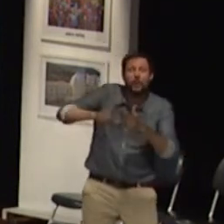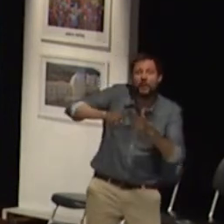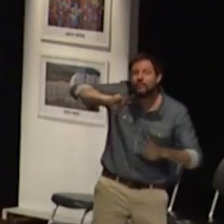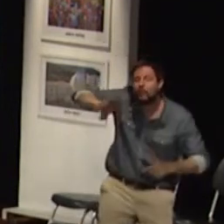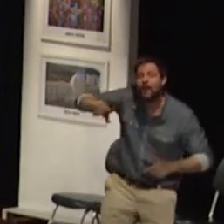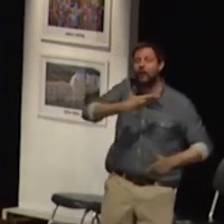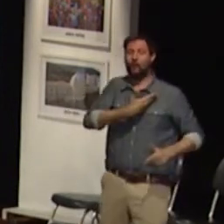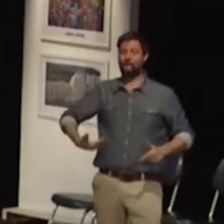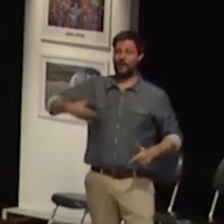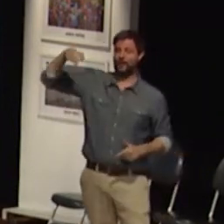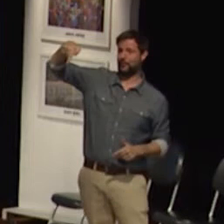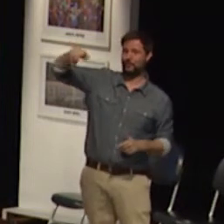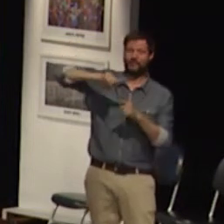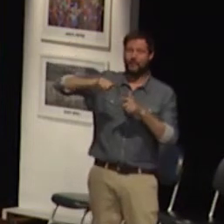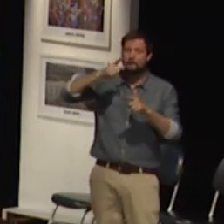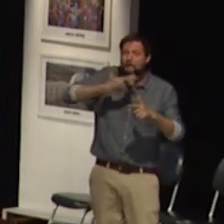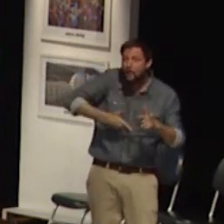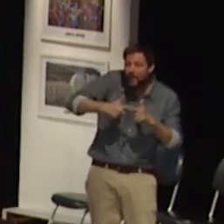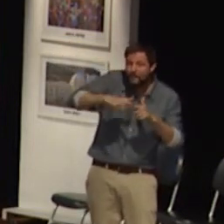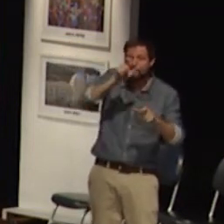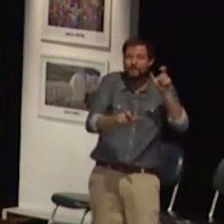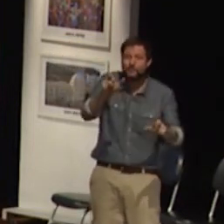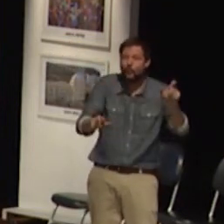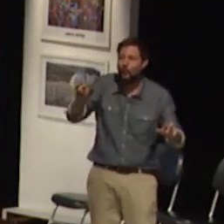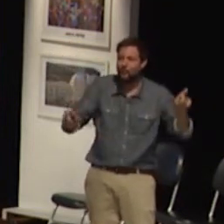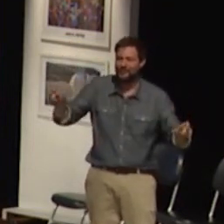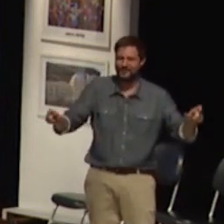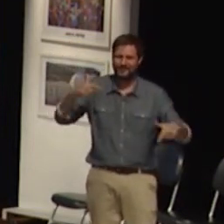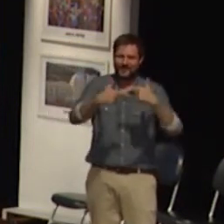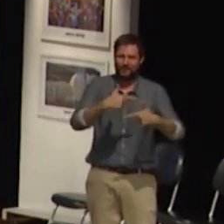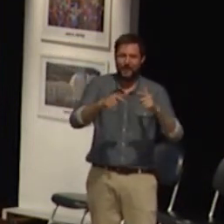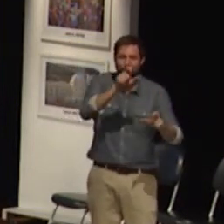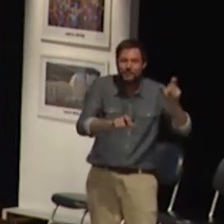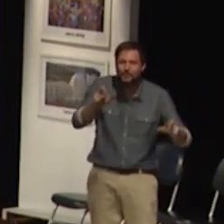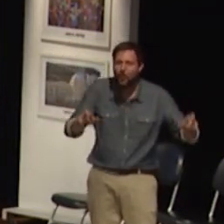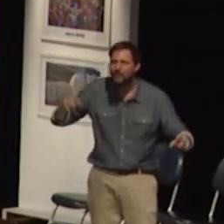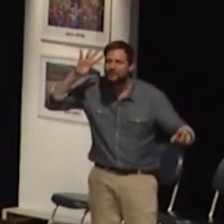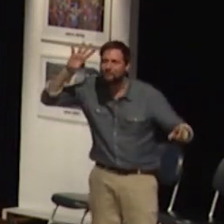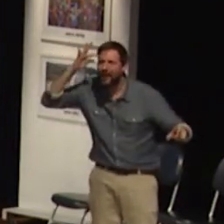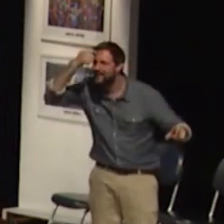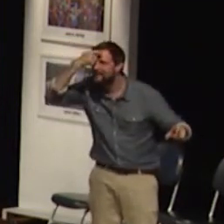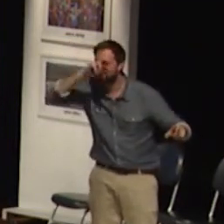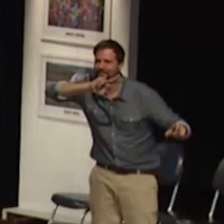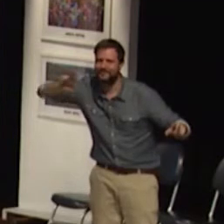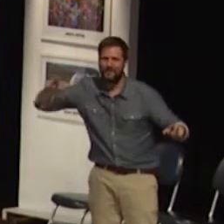escola bilíngue, mas o problema não é o governo. O problema são as pessoas que trabalham, são as pessoas que não têm